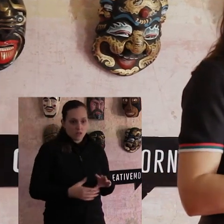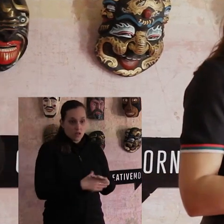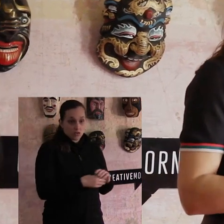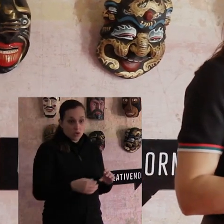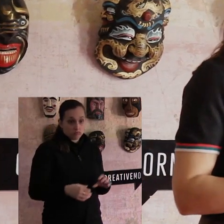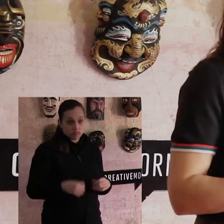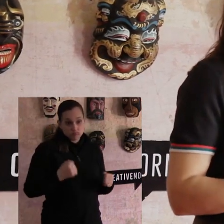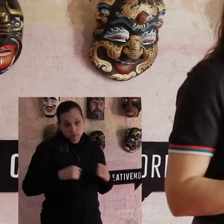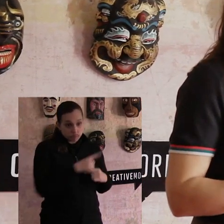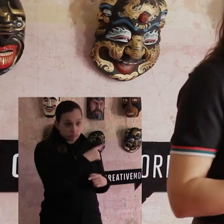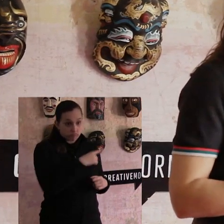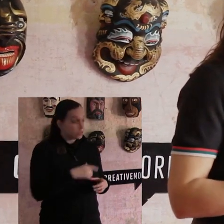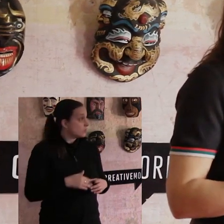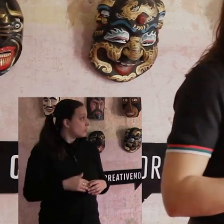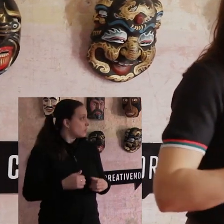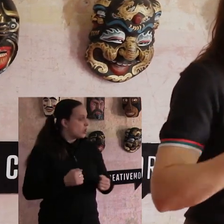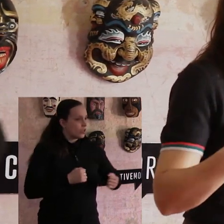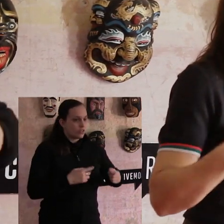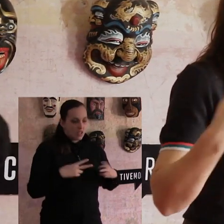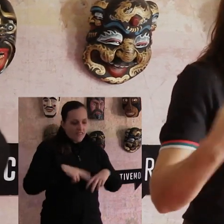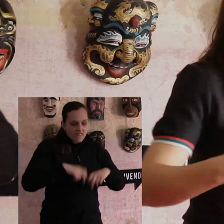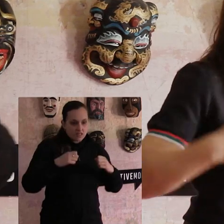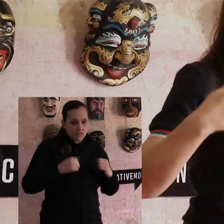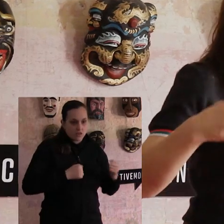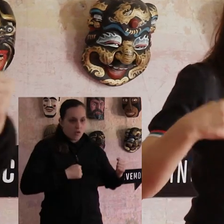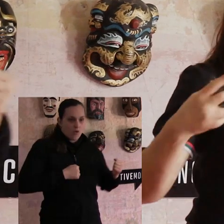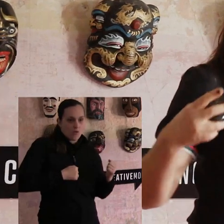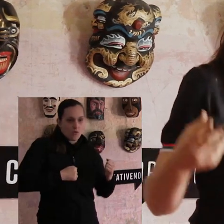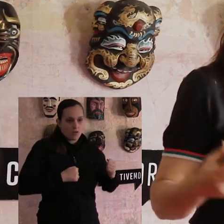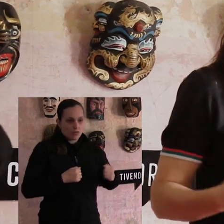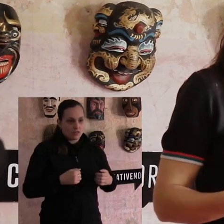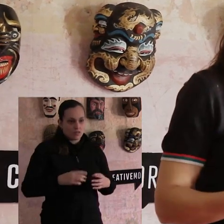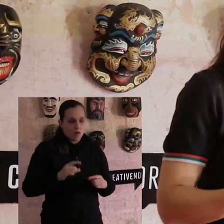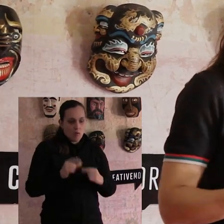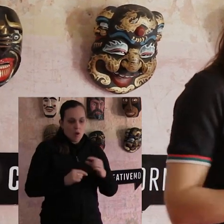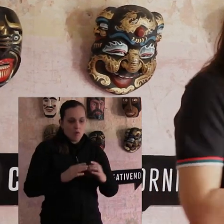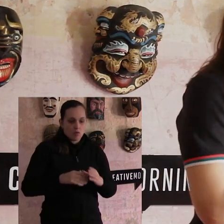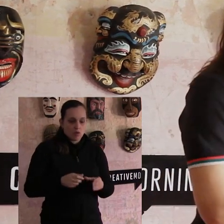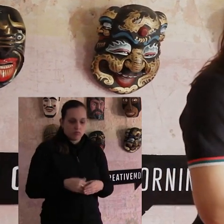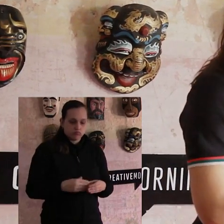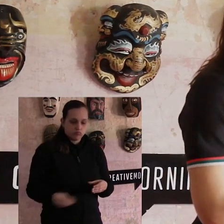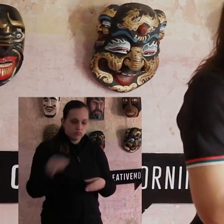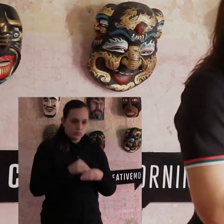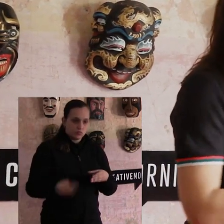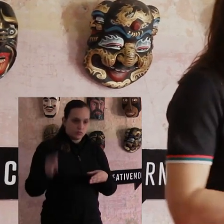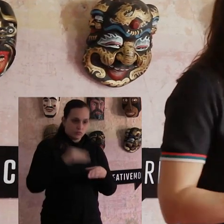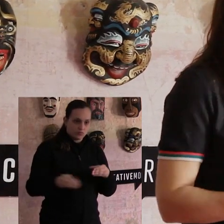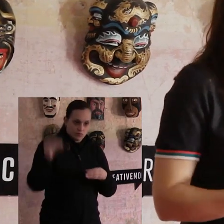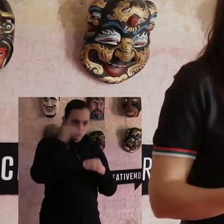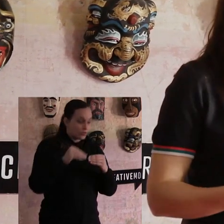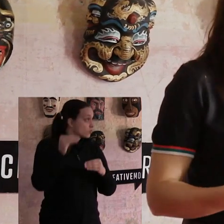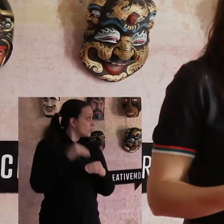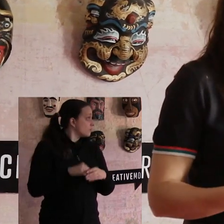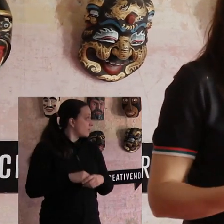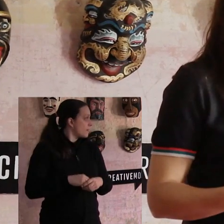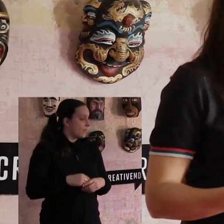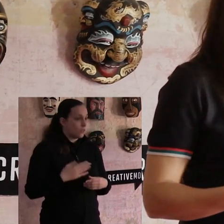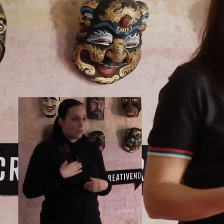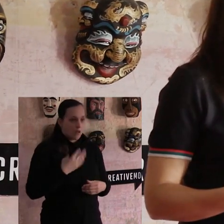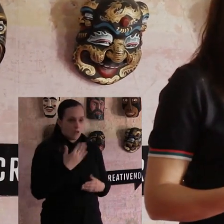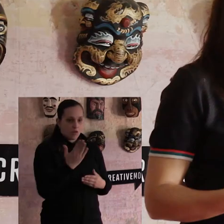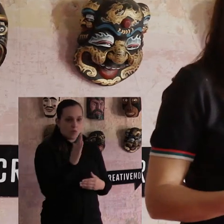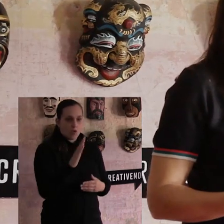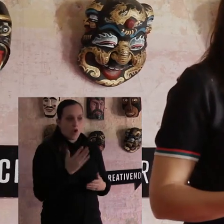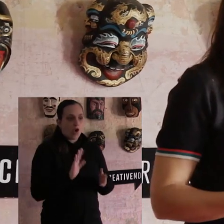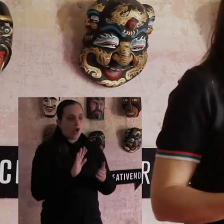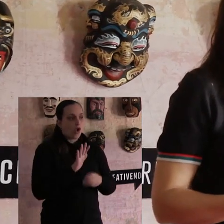estoy dedicada a hacer una investigación de movimiento que es muy rica y que va creciendo cada vez, y que es una de las cosas que te muestra a ti mismo. O